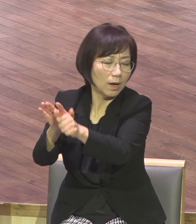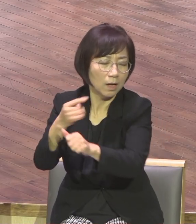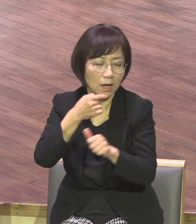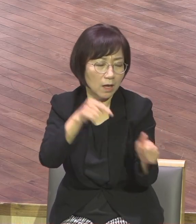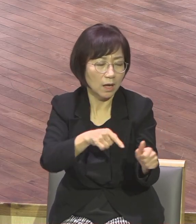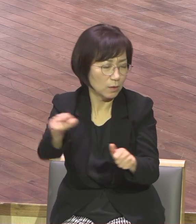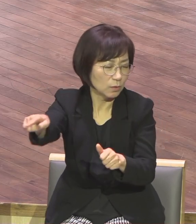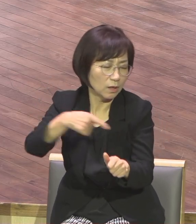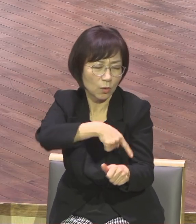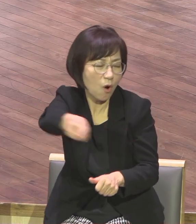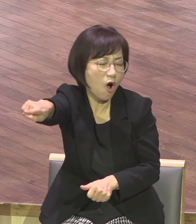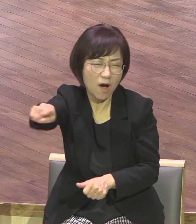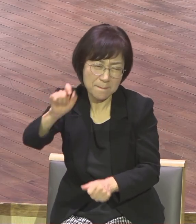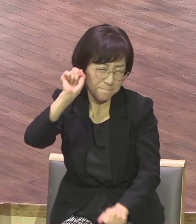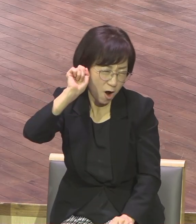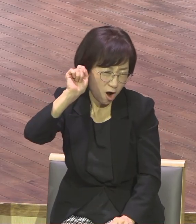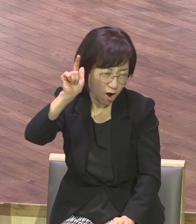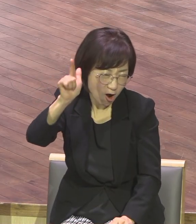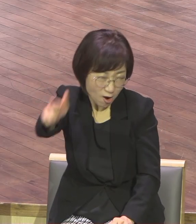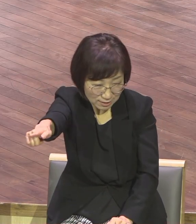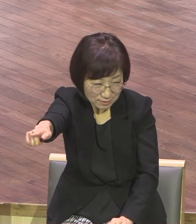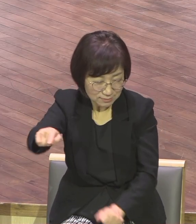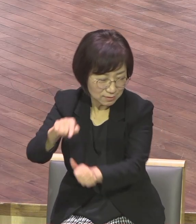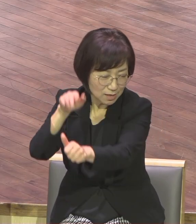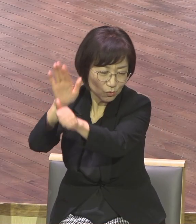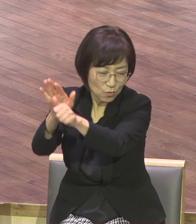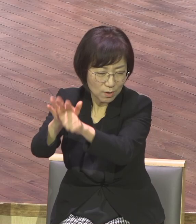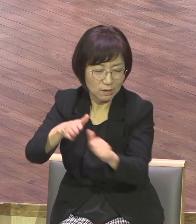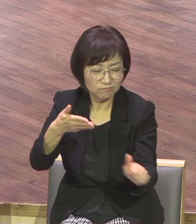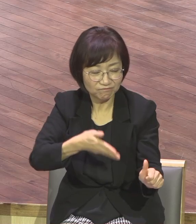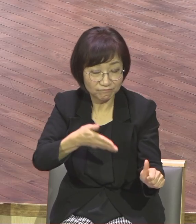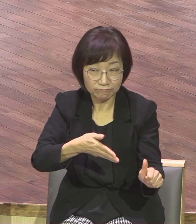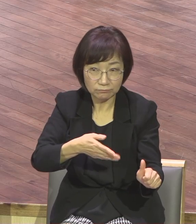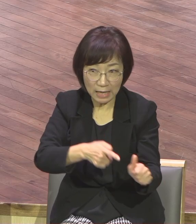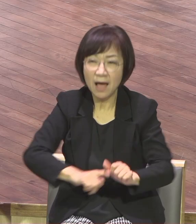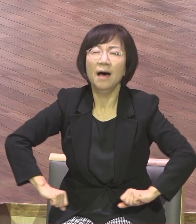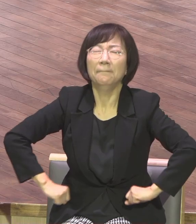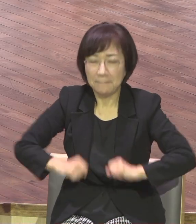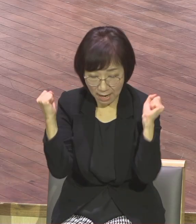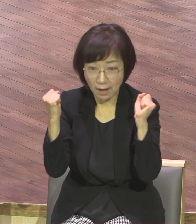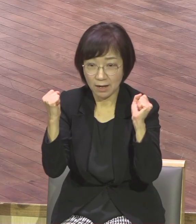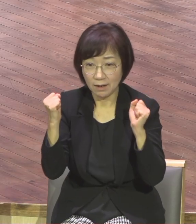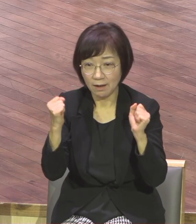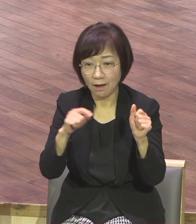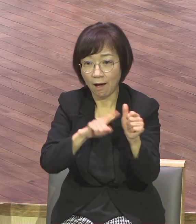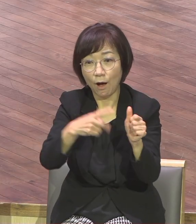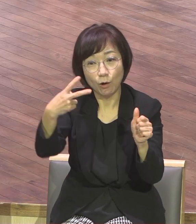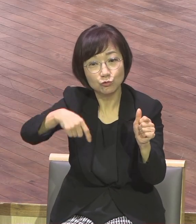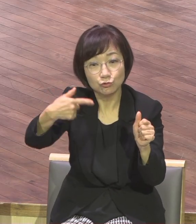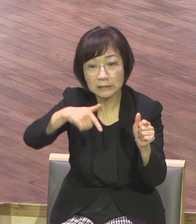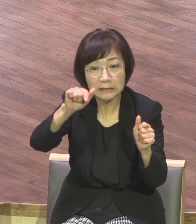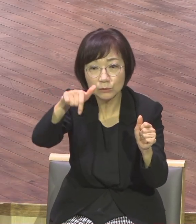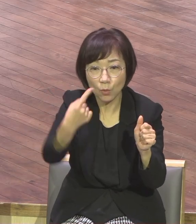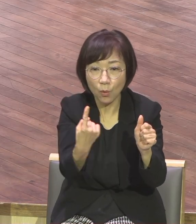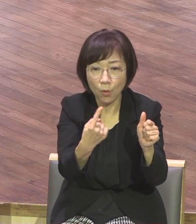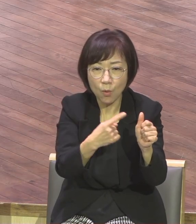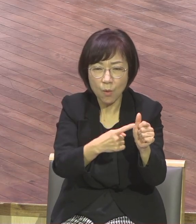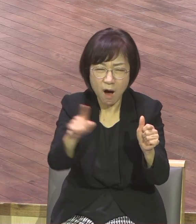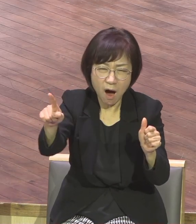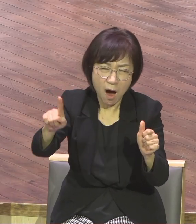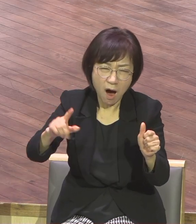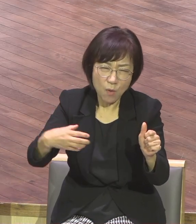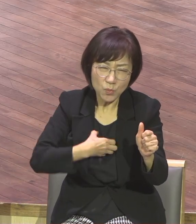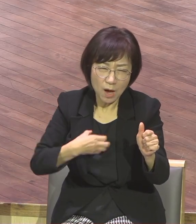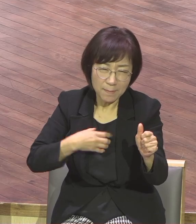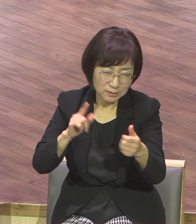말에 순종해서 그 오지에 들어가서 디도를 돕습니다. 두기고는 정말로